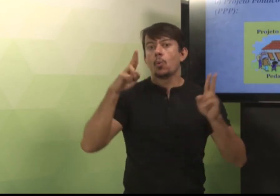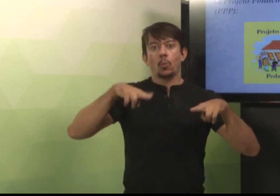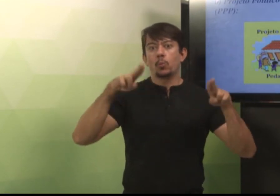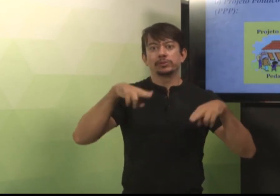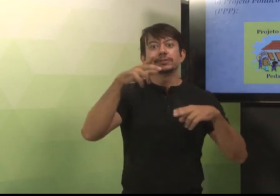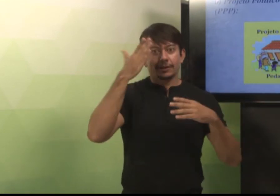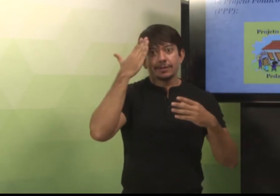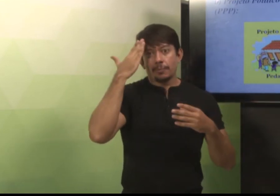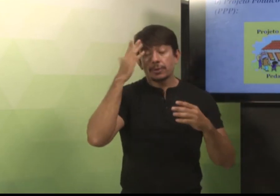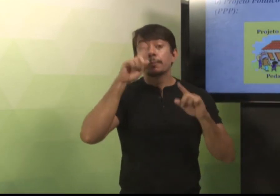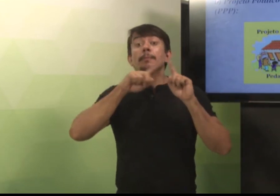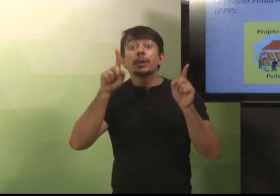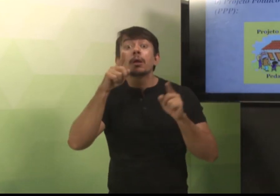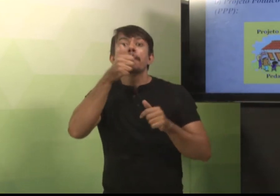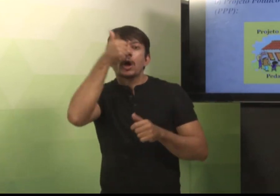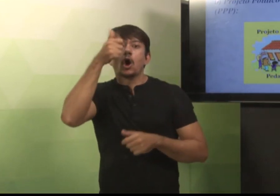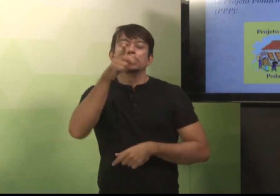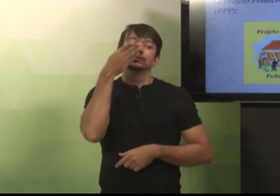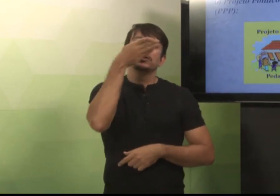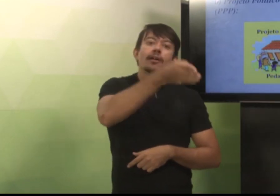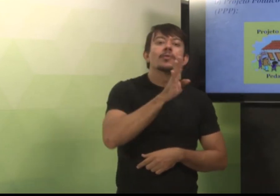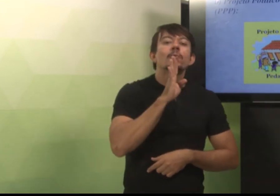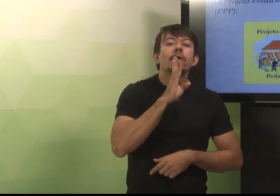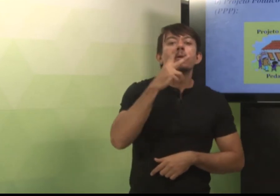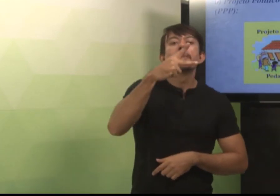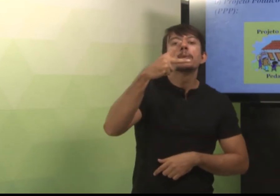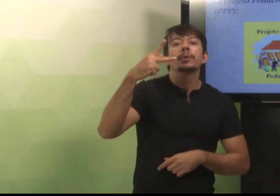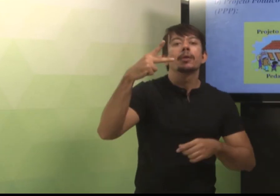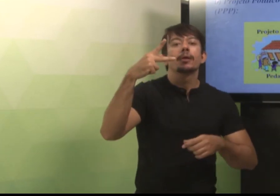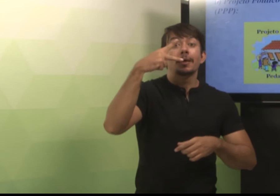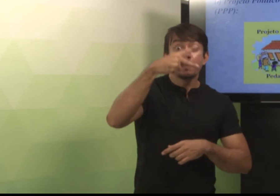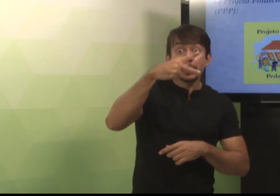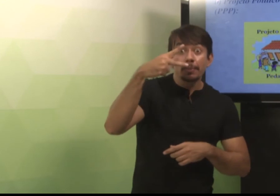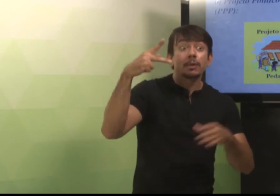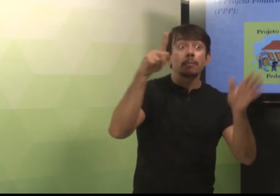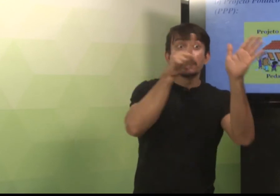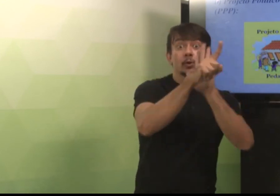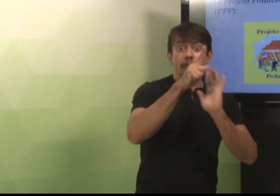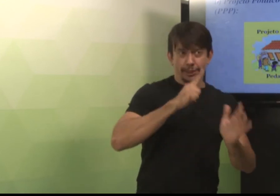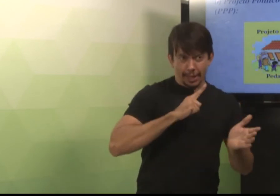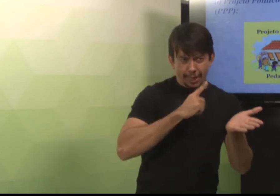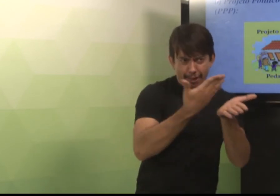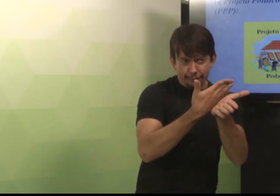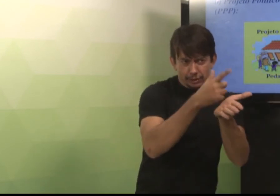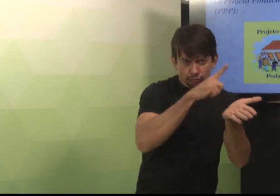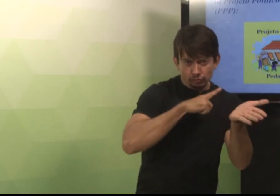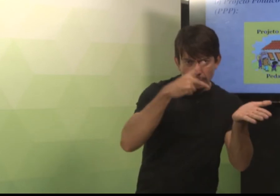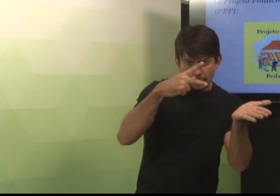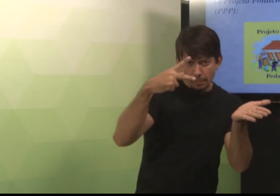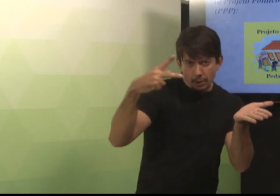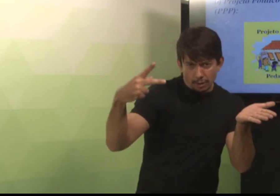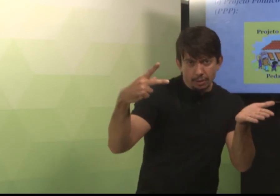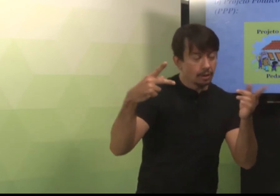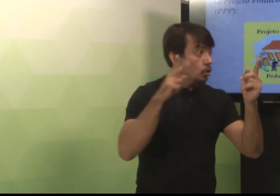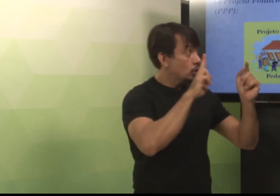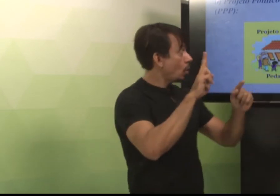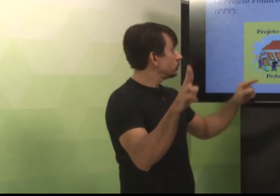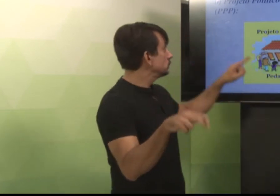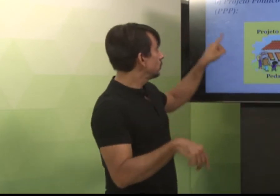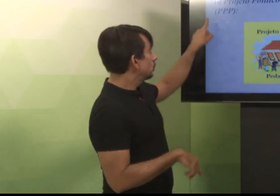Se você nunca foi na escola, então, no primeiro momento, você vai ter contato com o PPP, você vai perguntar se há o